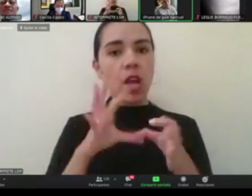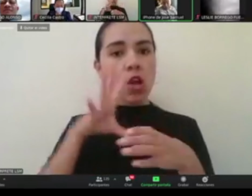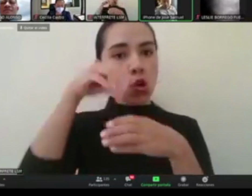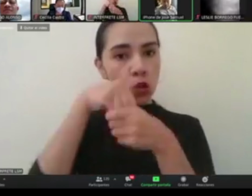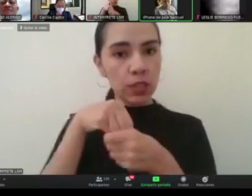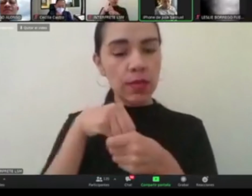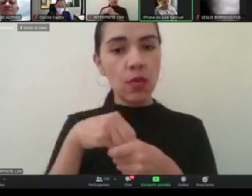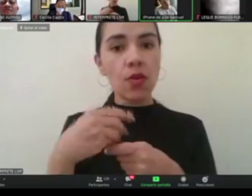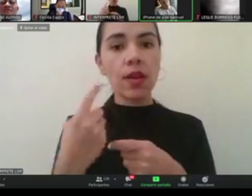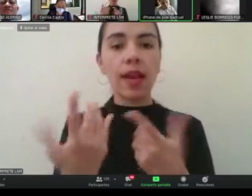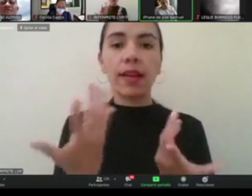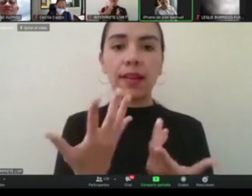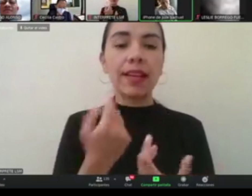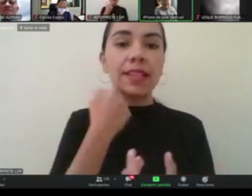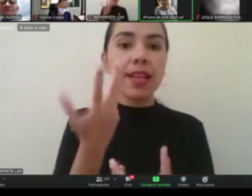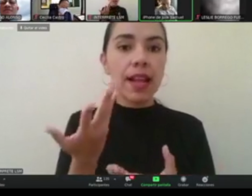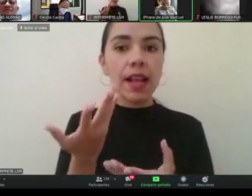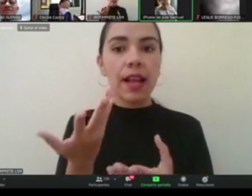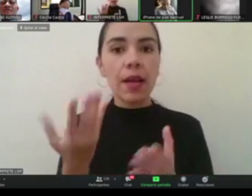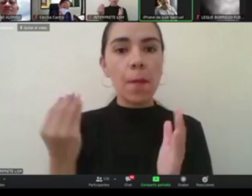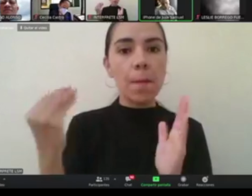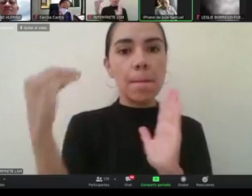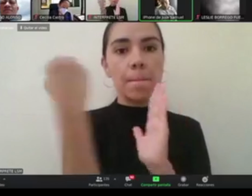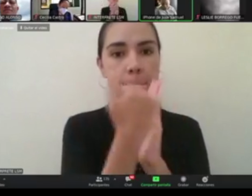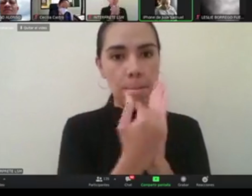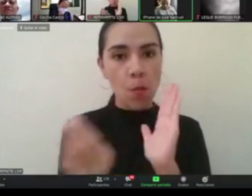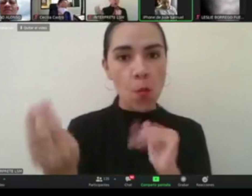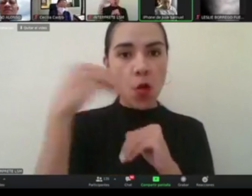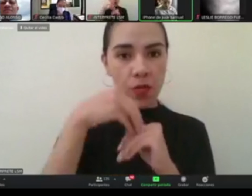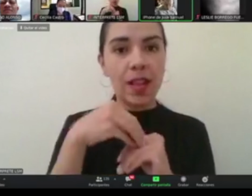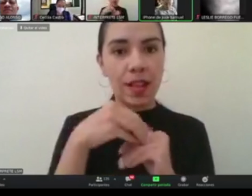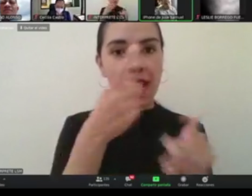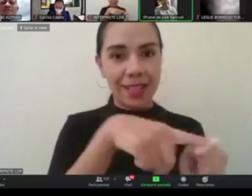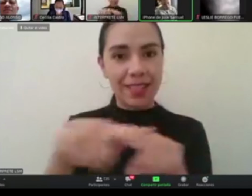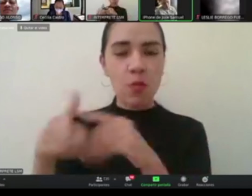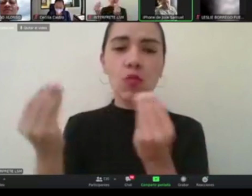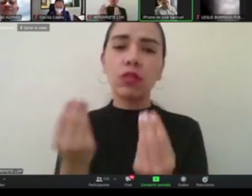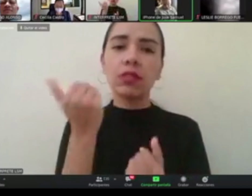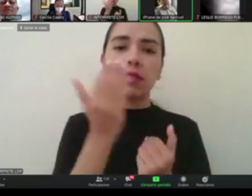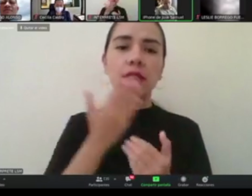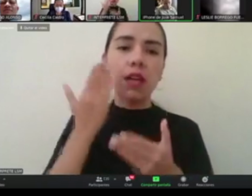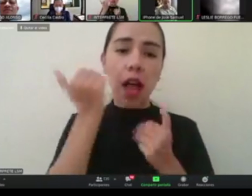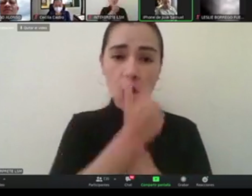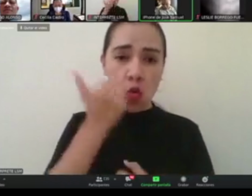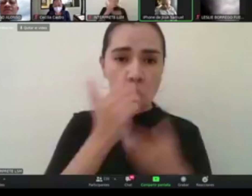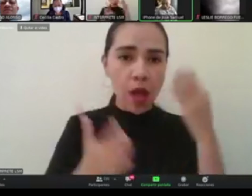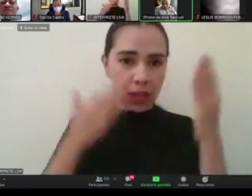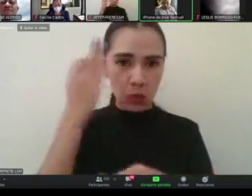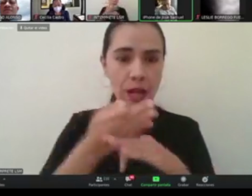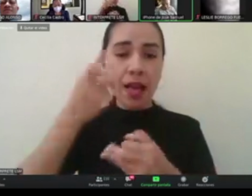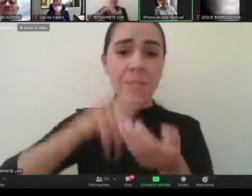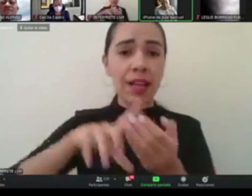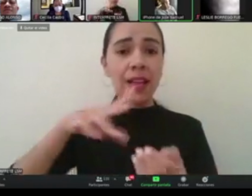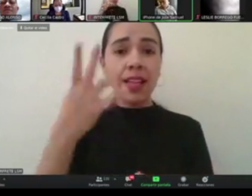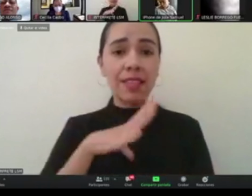trata de incorporar, incluir en esta diversidad a muchos estudiantes que presentan alguna necesidad educativa,